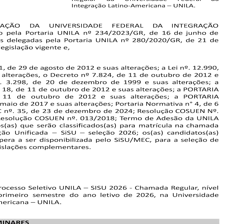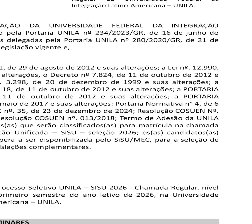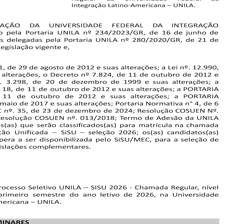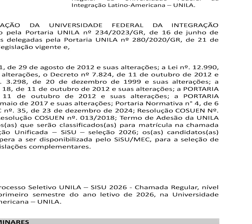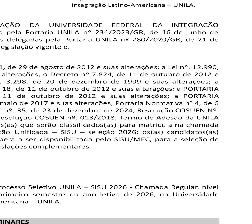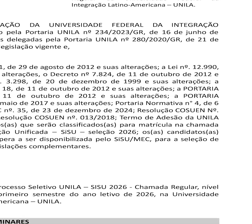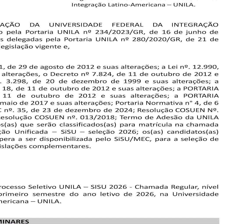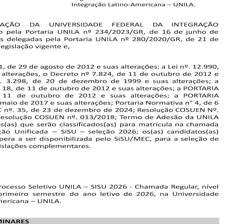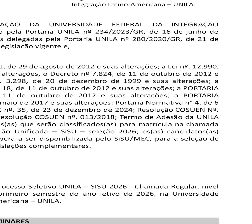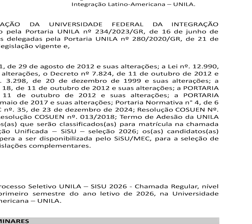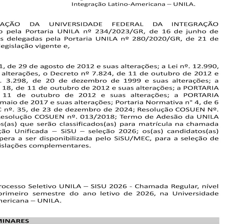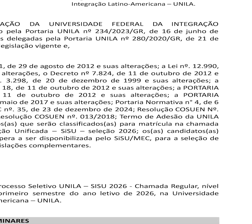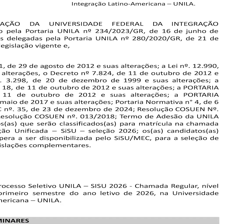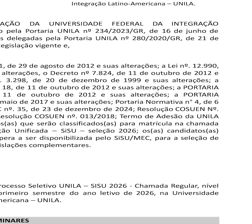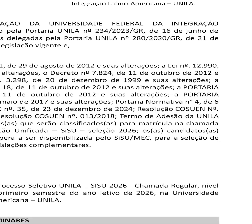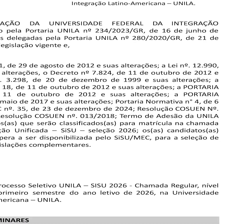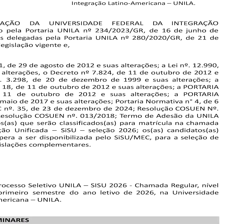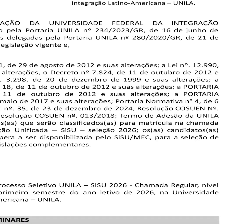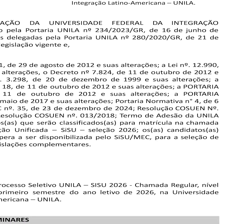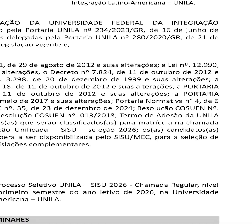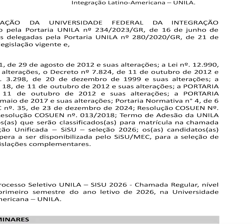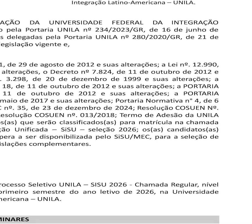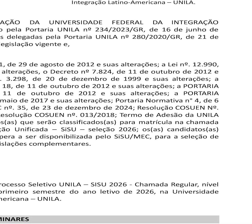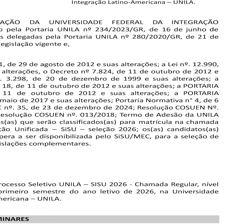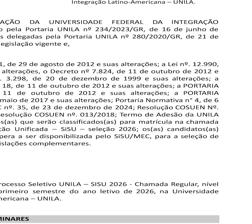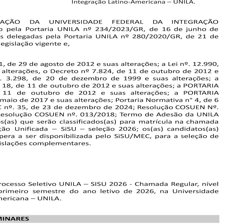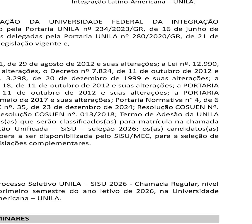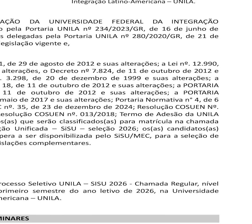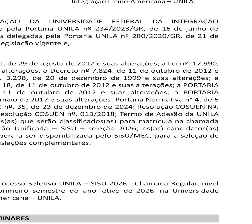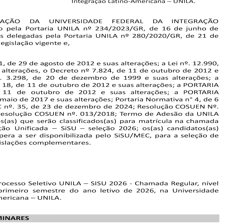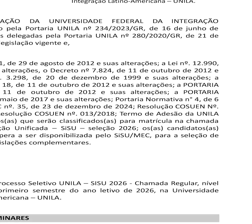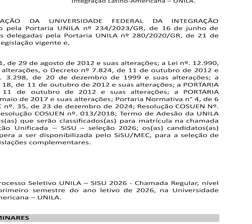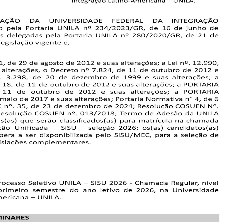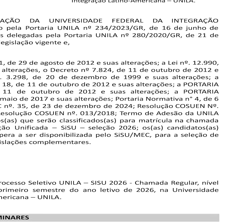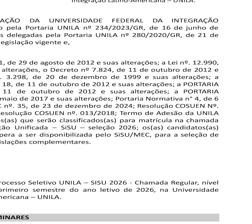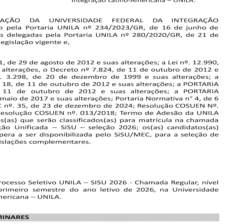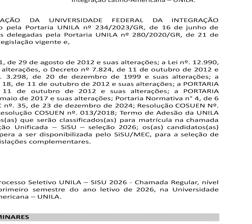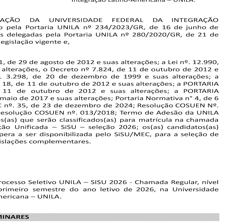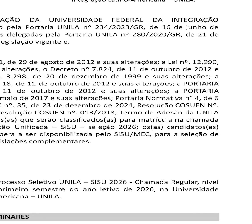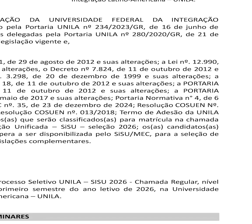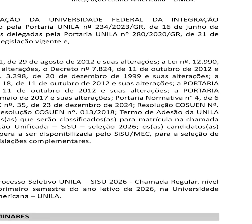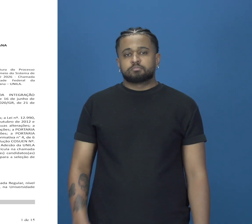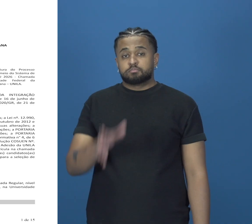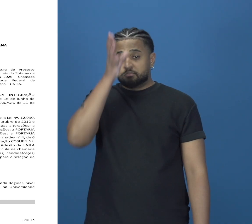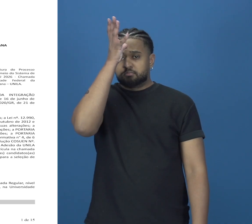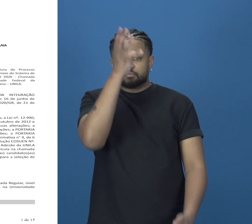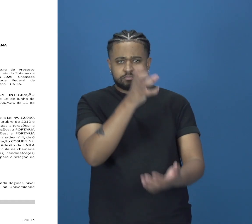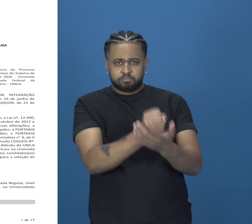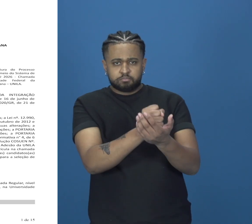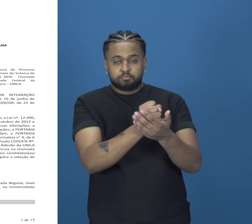para a seleção de 2026 e demais normas e/ou legislações complementares.